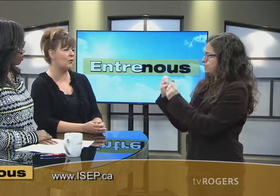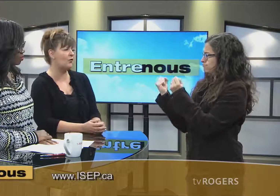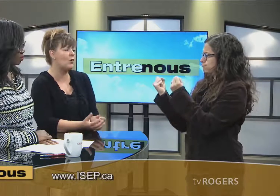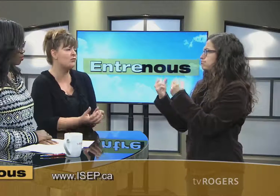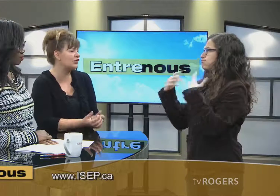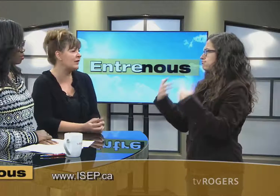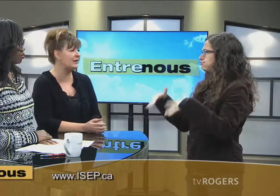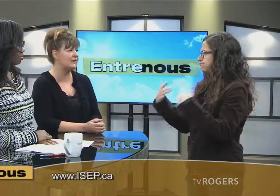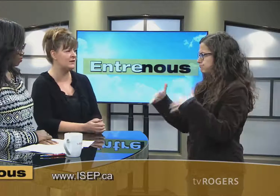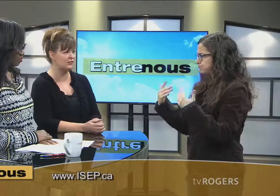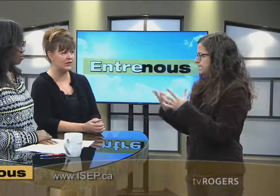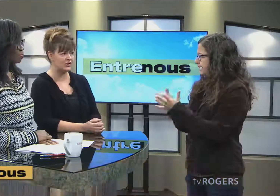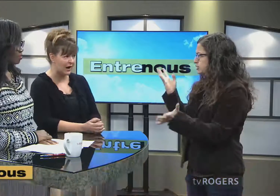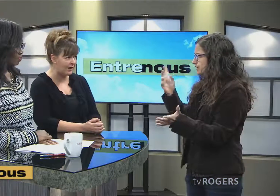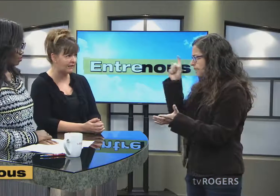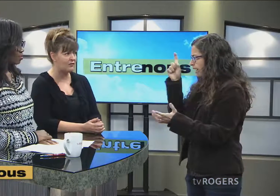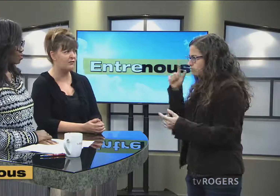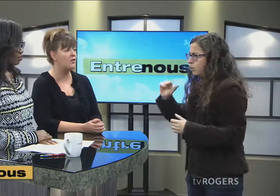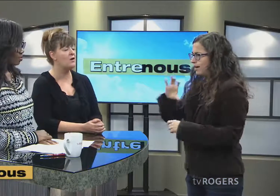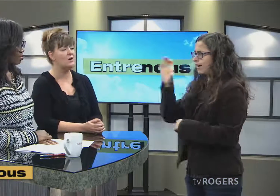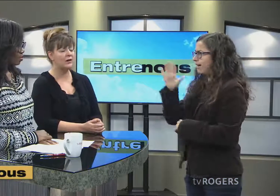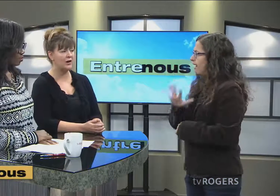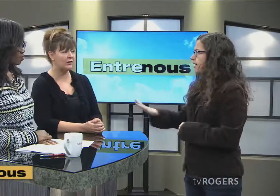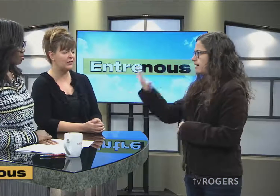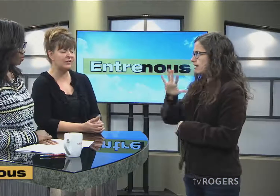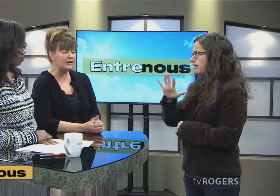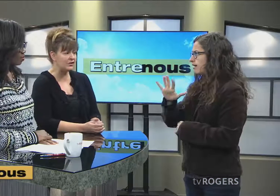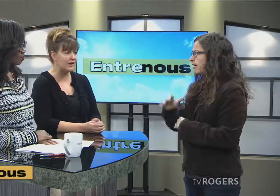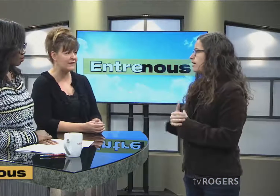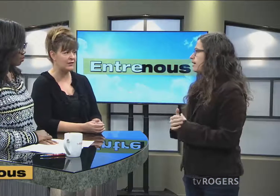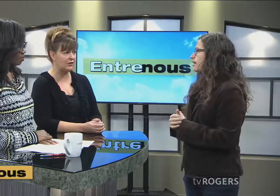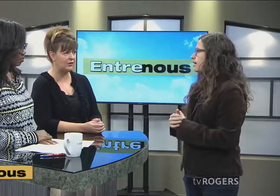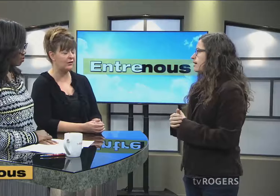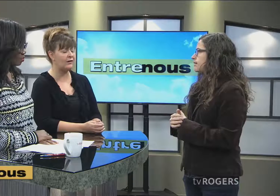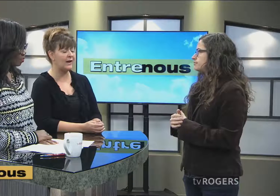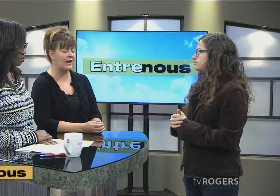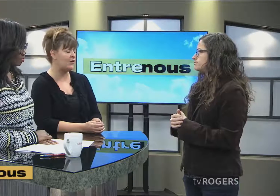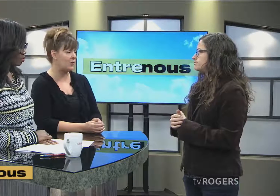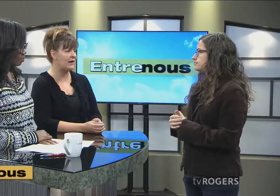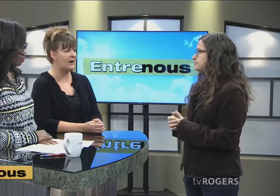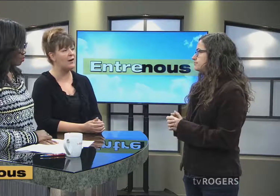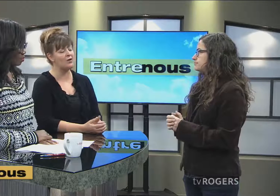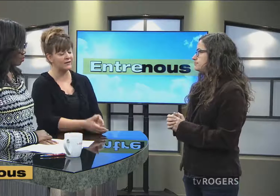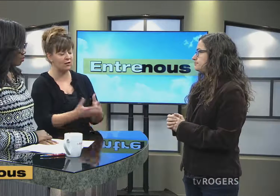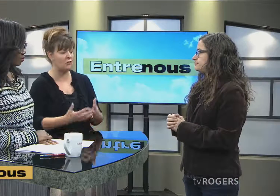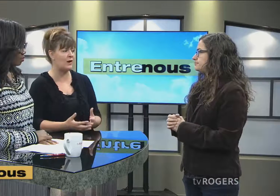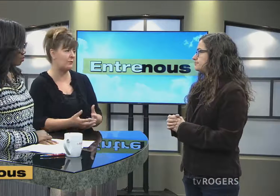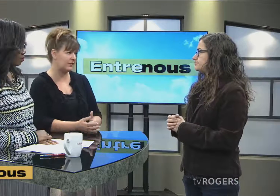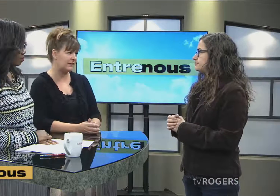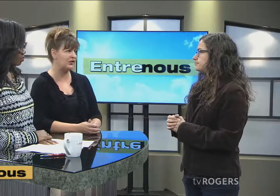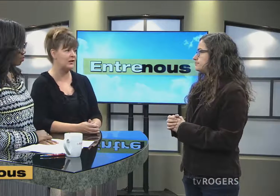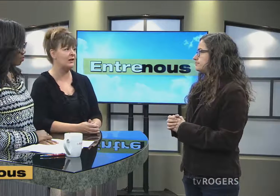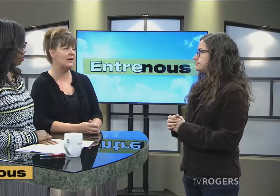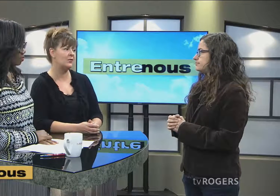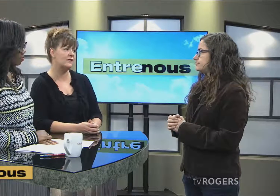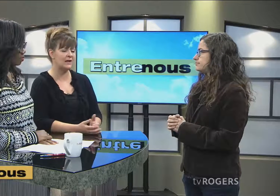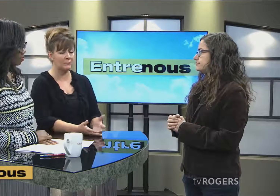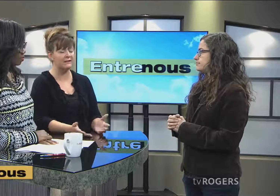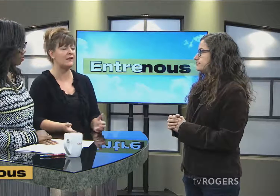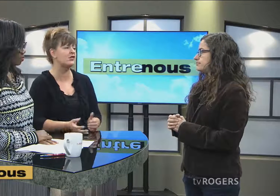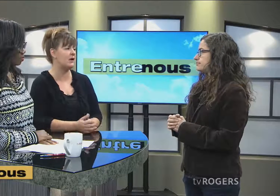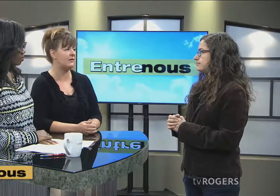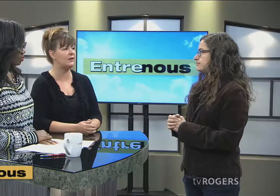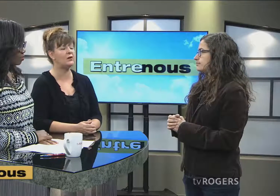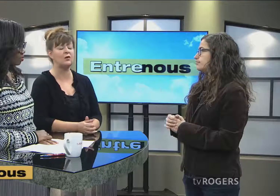précieuse, qu'on chérit, qui nous est chère, dans le fond, qui a une richesse incroyable. Alors, on veut la protéger et aussi